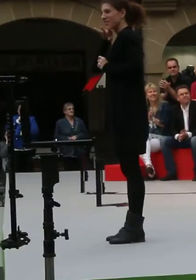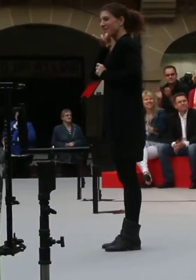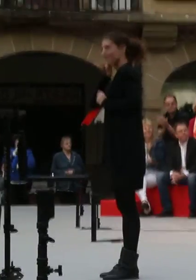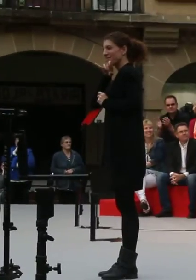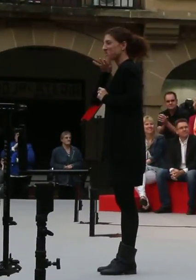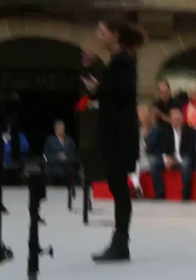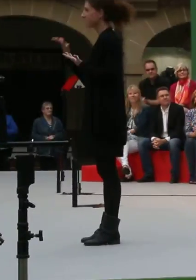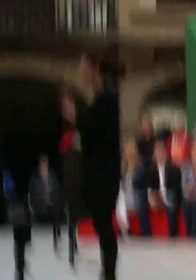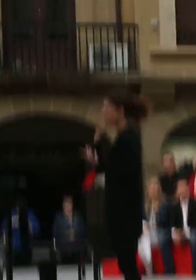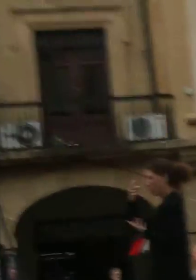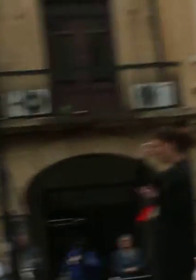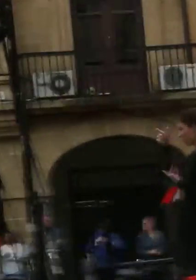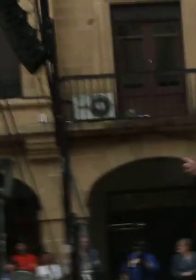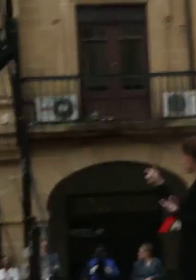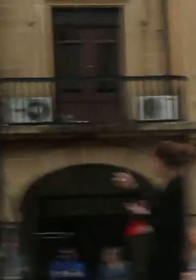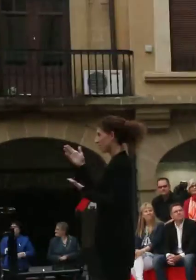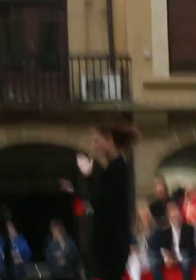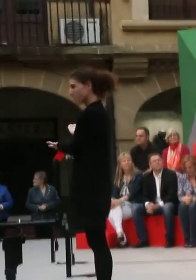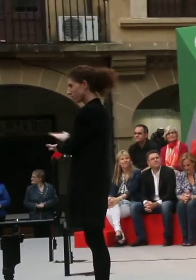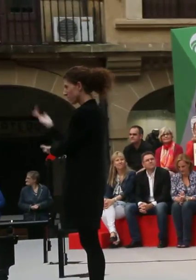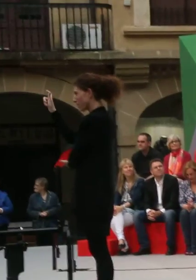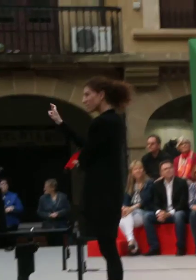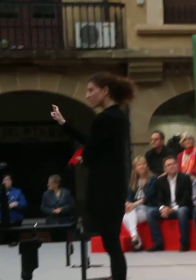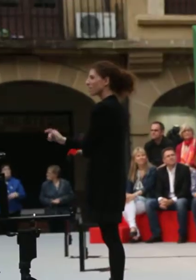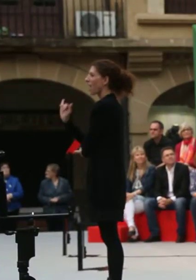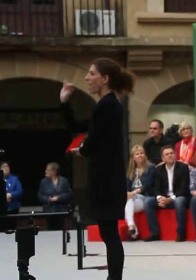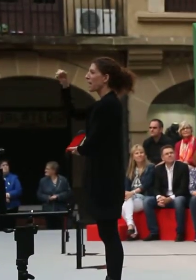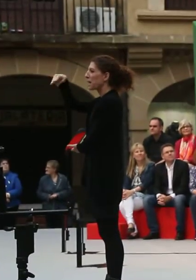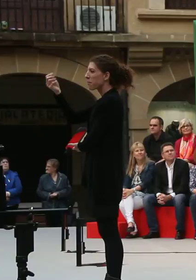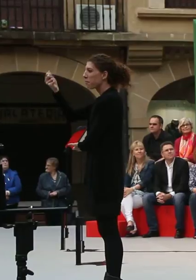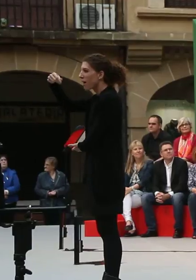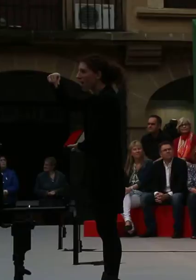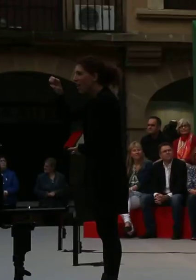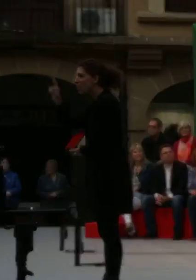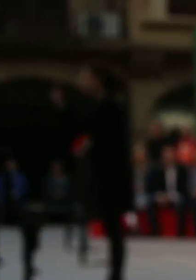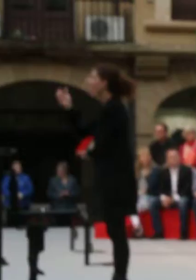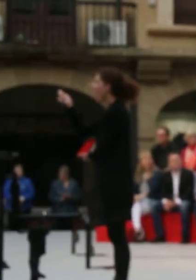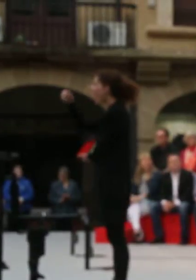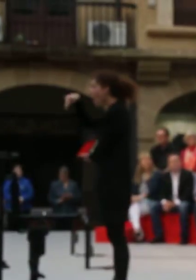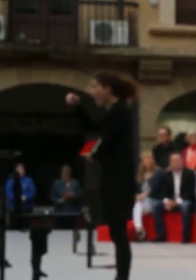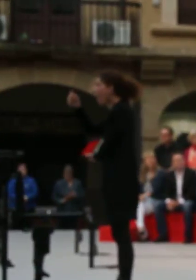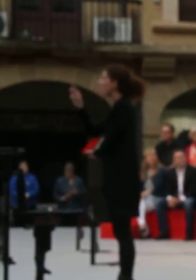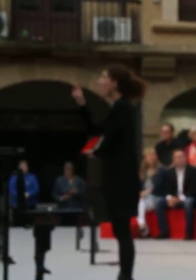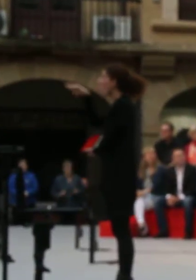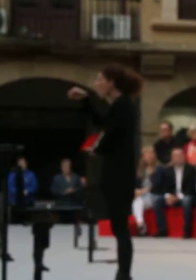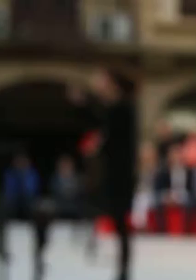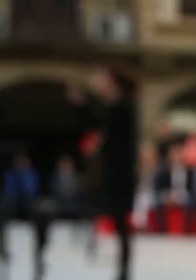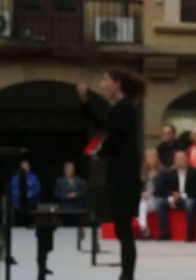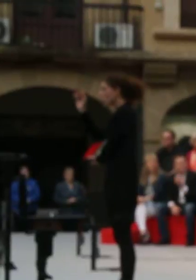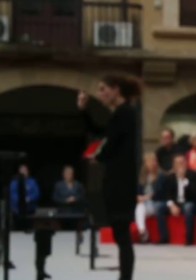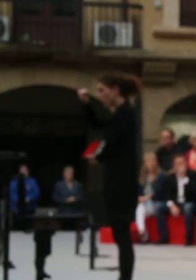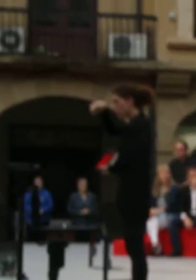Pozarria herriari alako pertsonak eskaintzea. Imanol, Ana, Unai, beste Imanol,